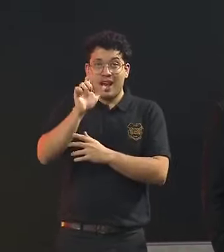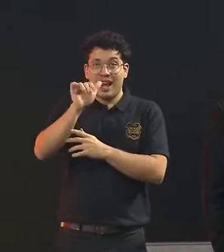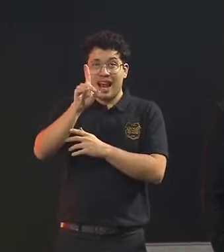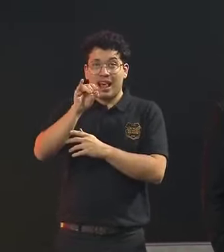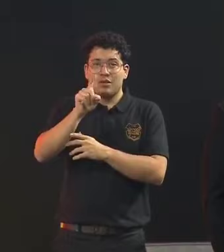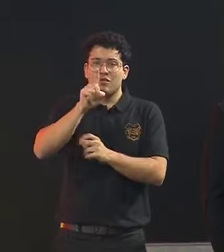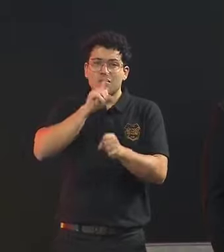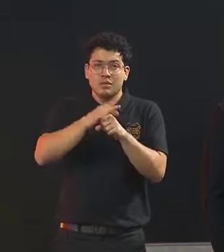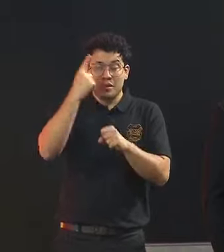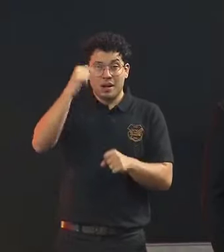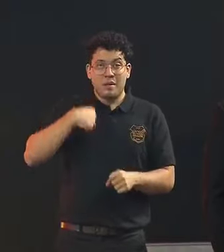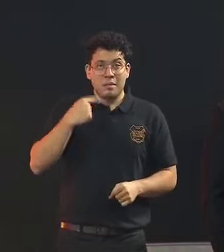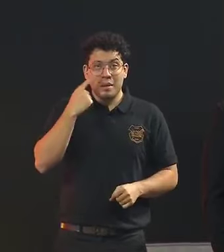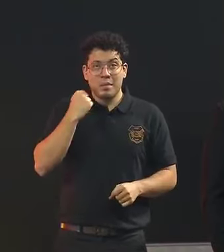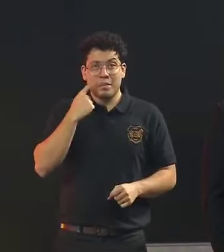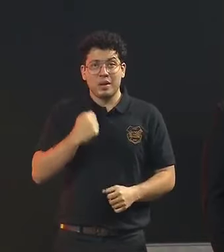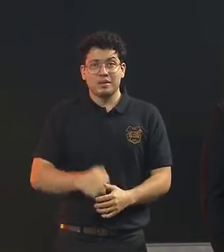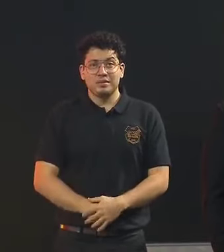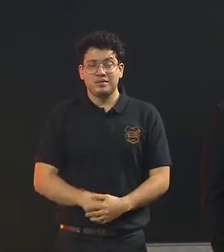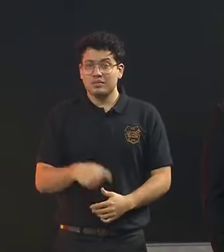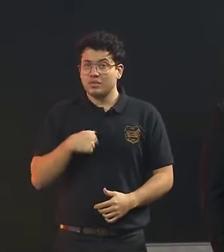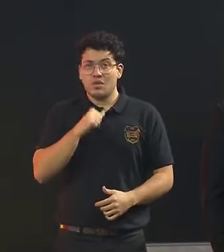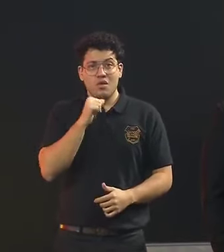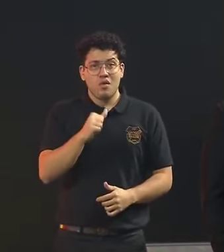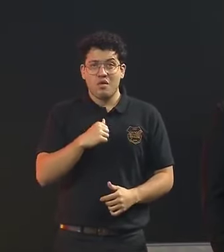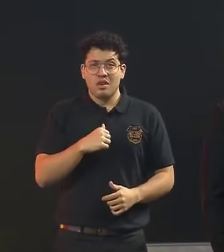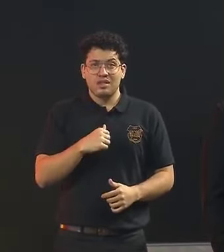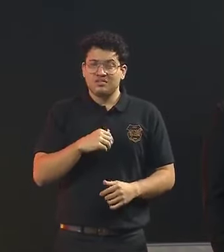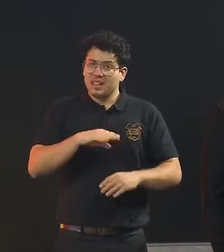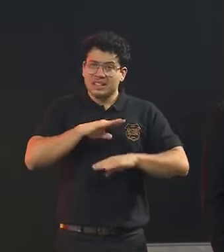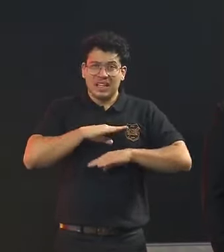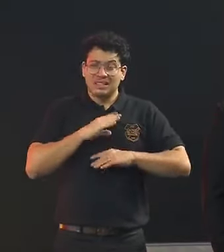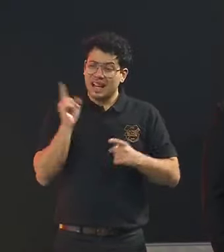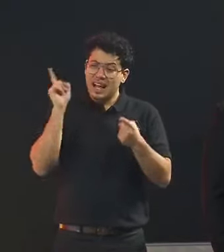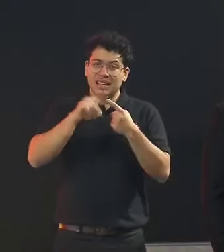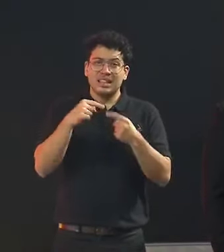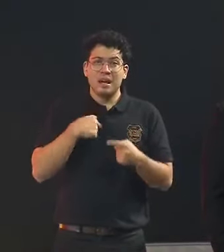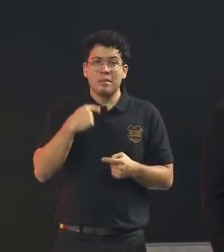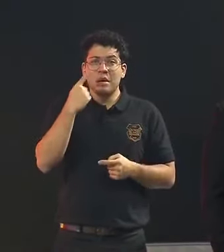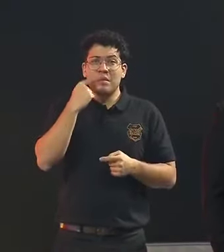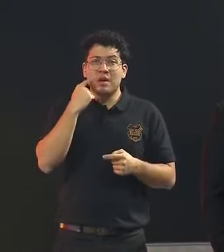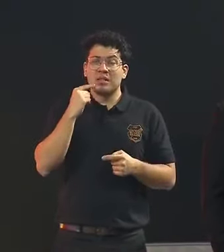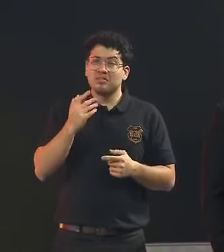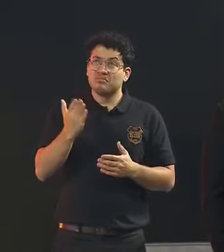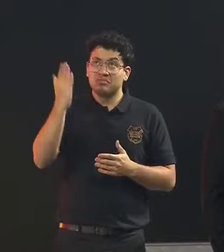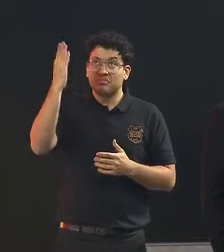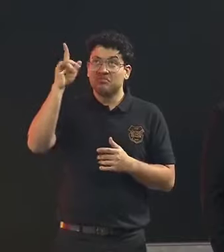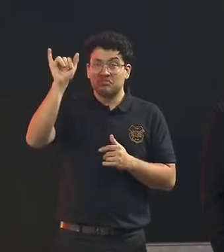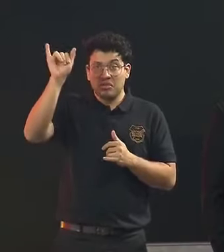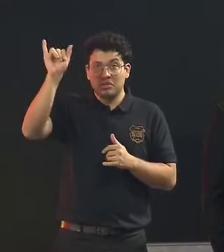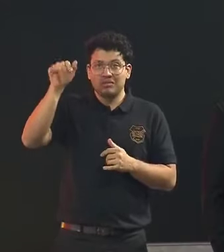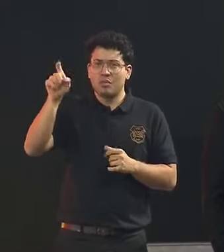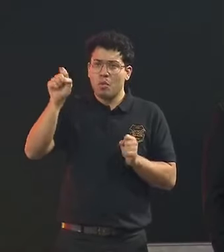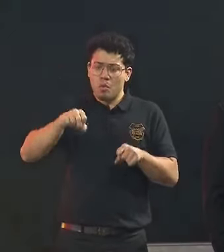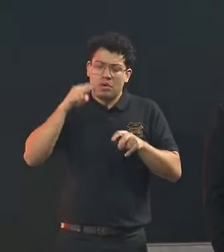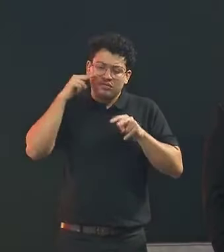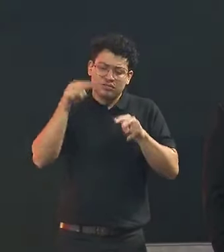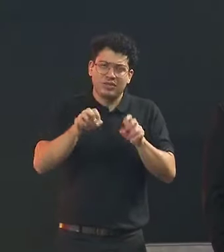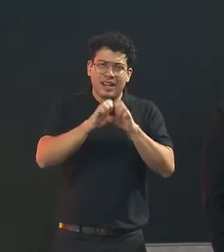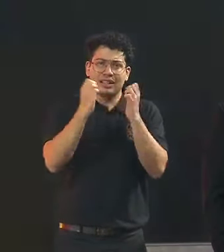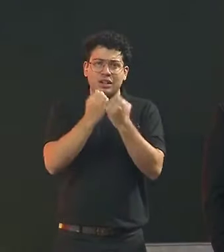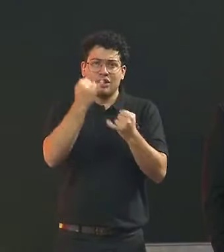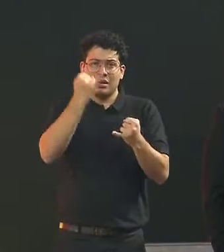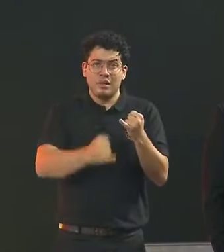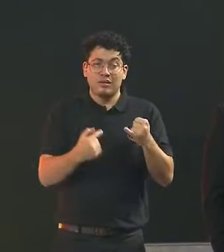para mi papá. No voy a descansar hasta que mi padre, allá donde esté, pueda haberlo terminado. Se lo